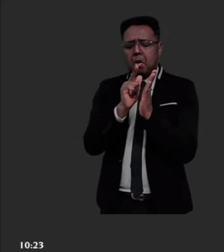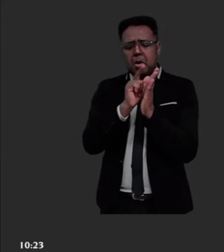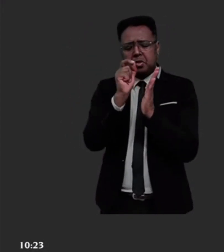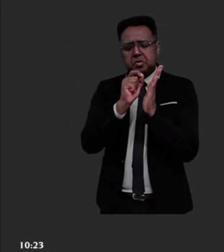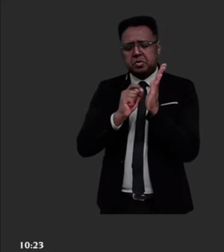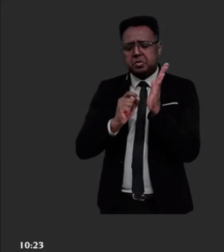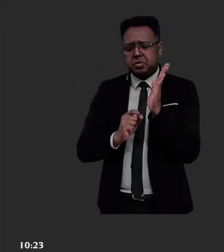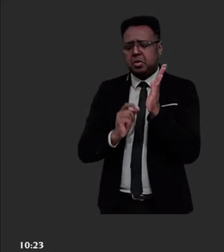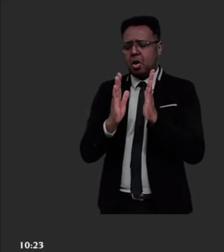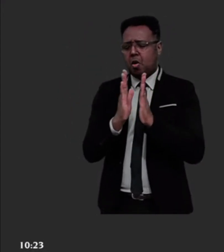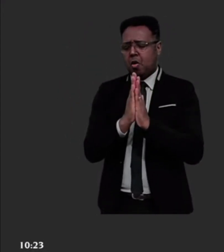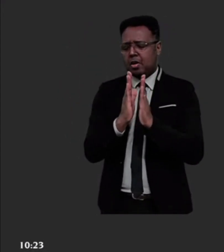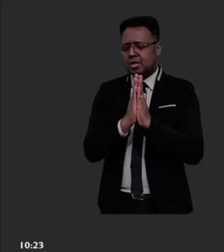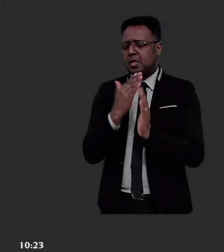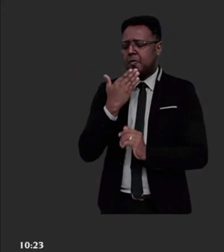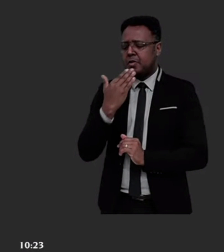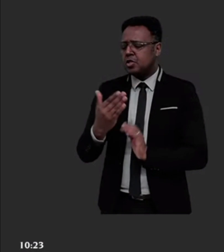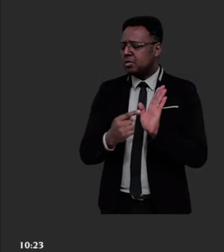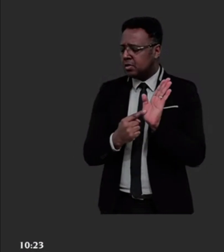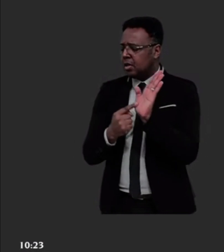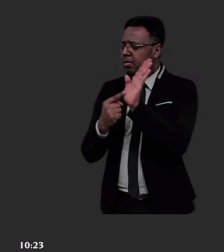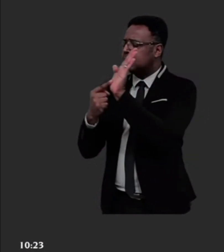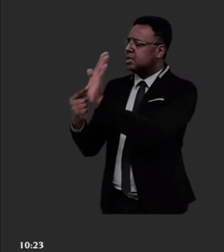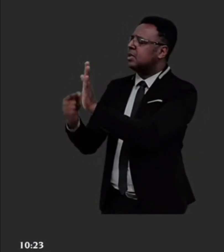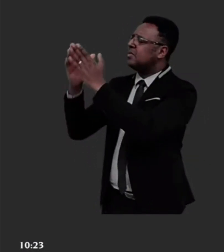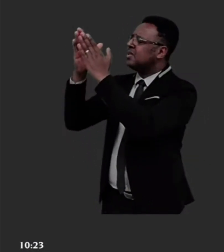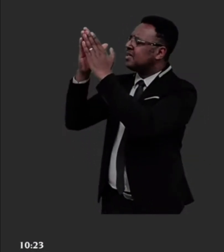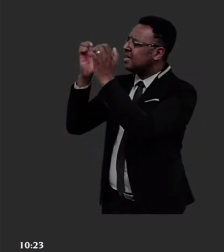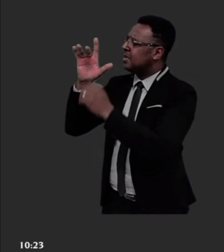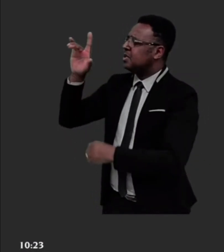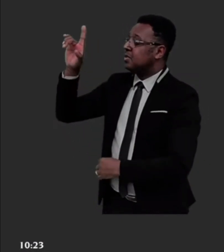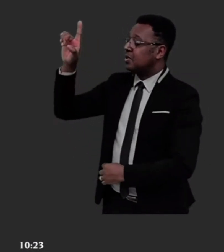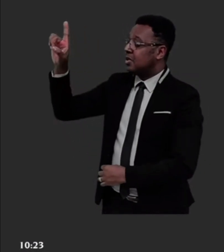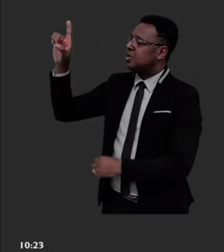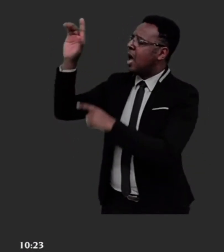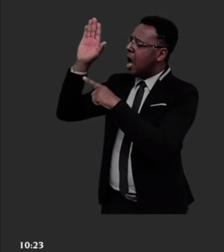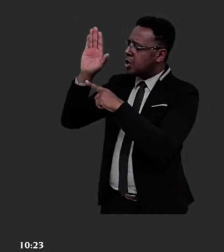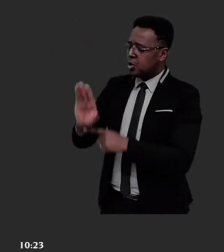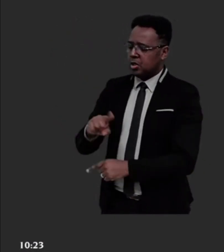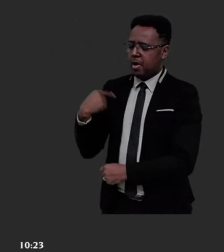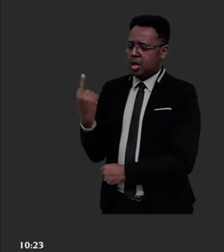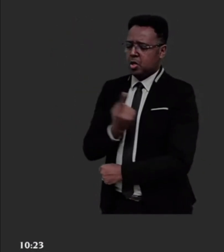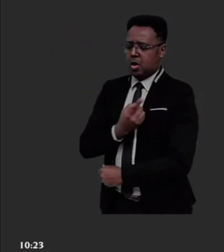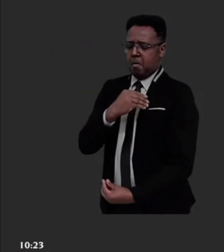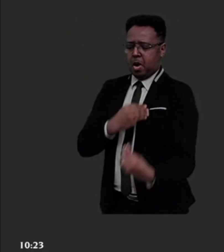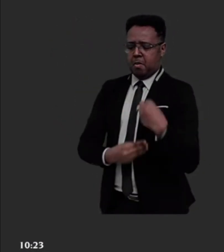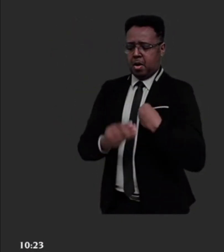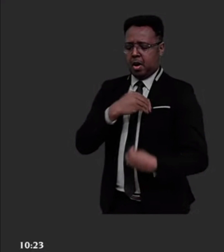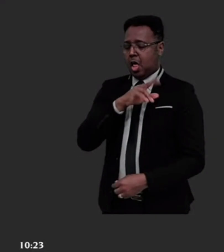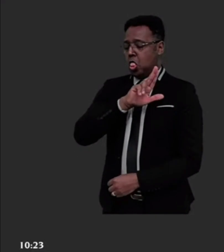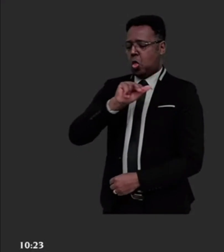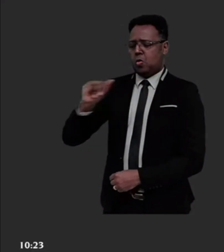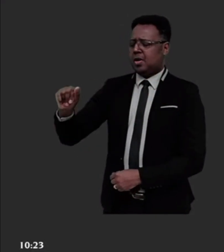oração. Guarda-nos maiormente de pecar na tua presença. Guarda-nos para a